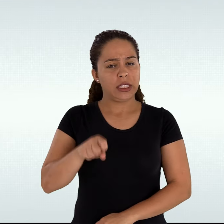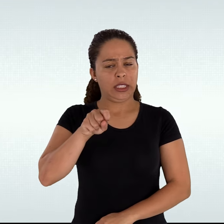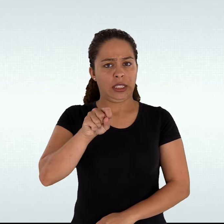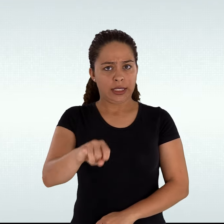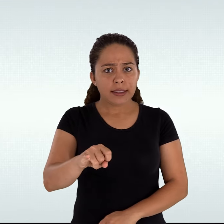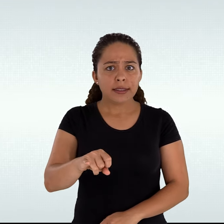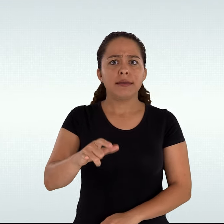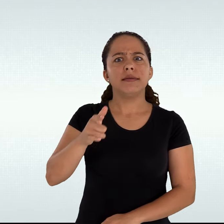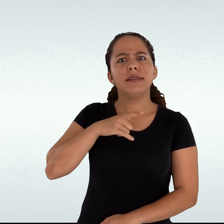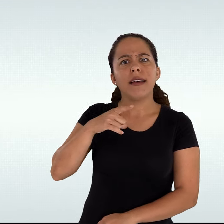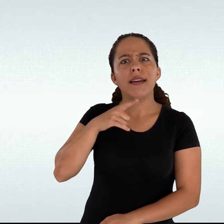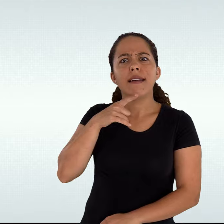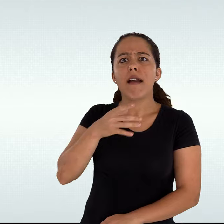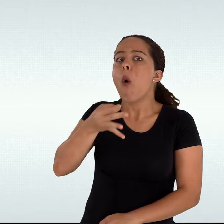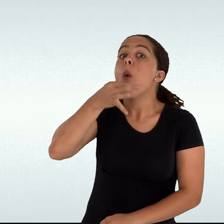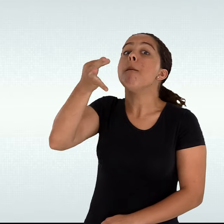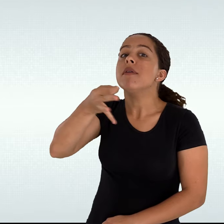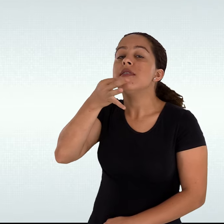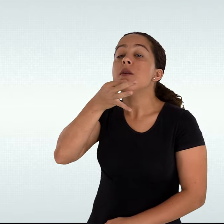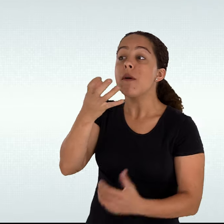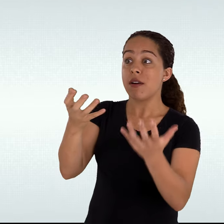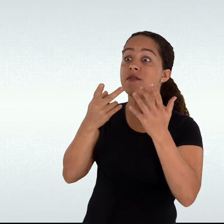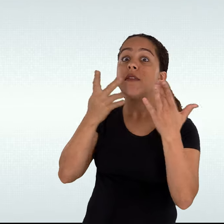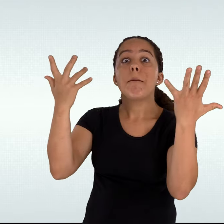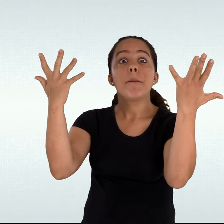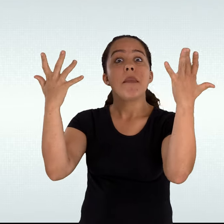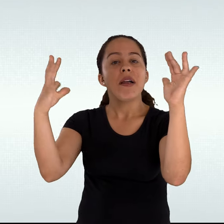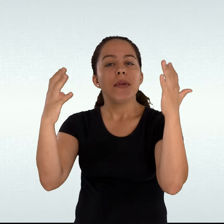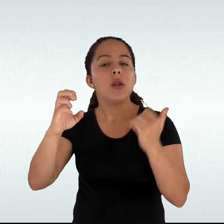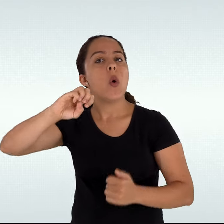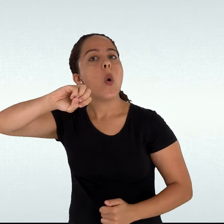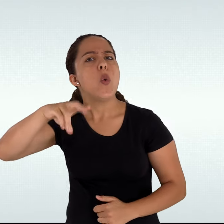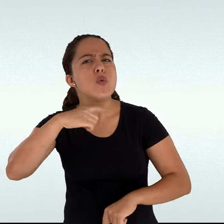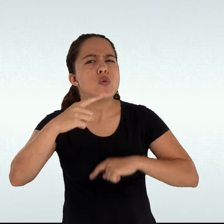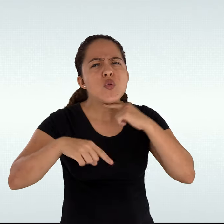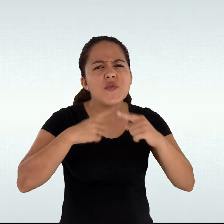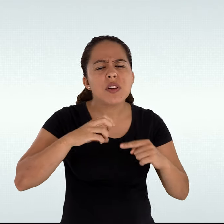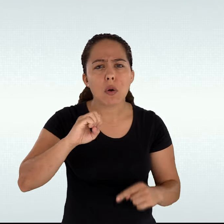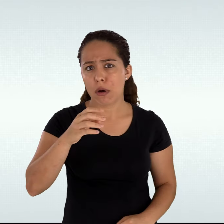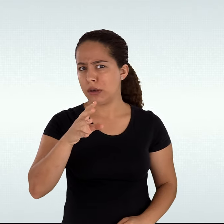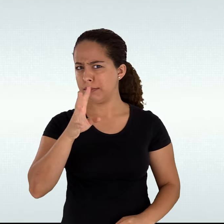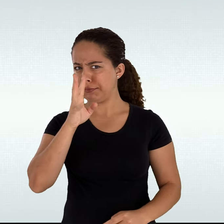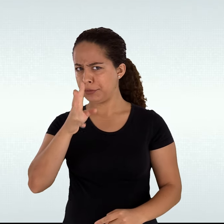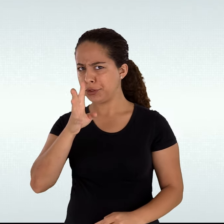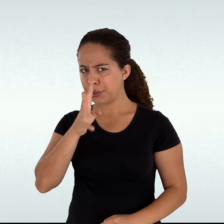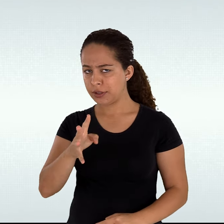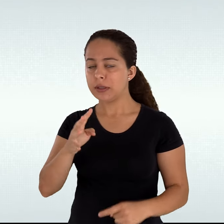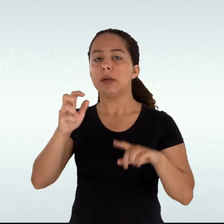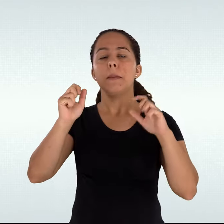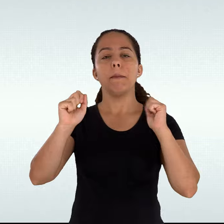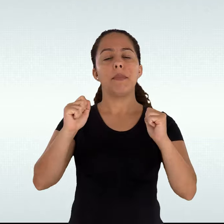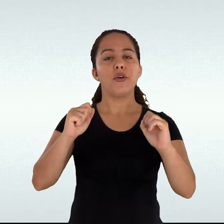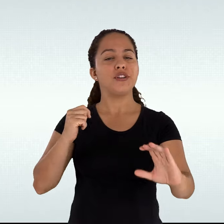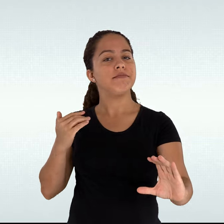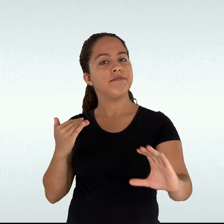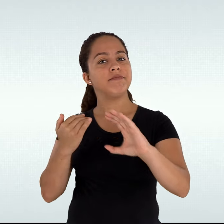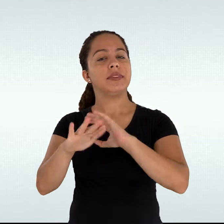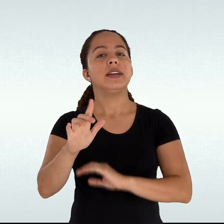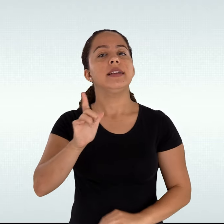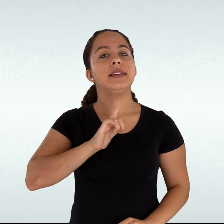Surgindo alguma sugestão, elogio, dúvida ou crítica, envie pelo link constado no texto